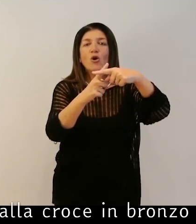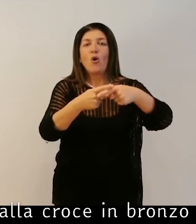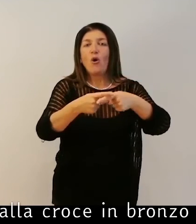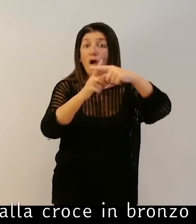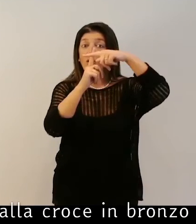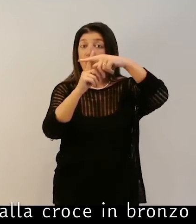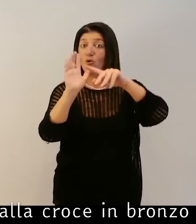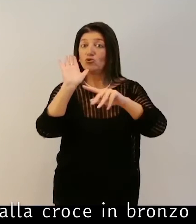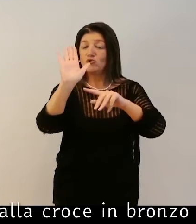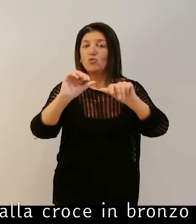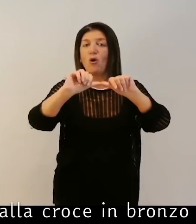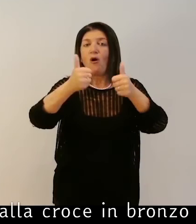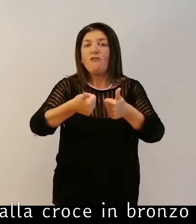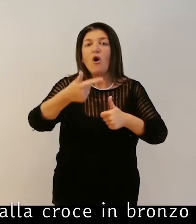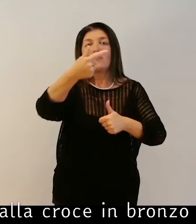tau.